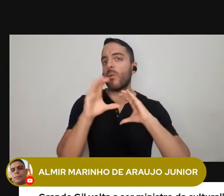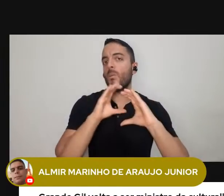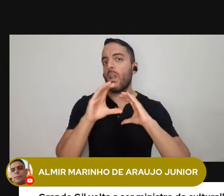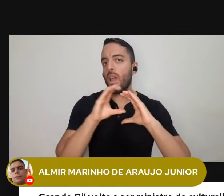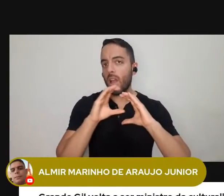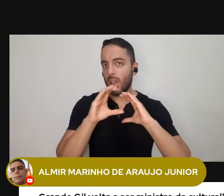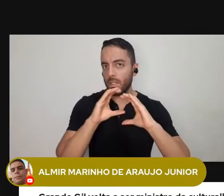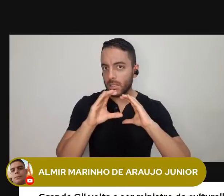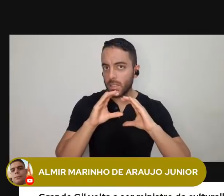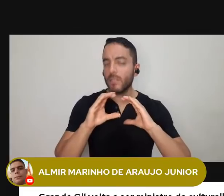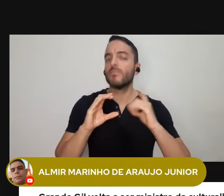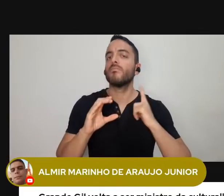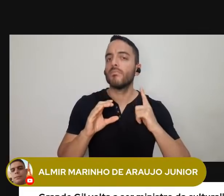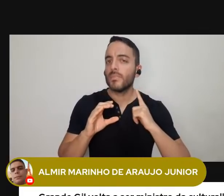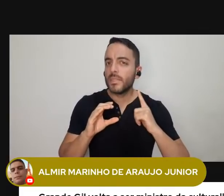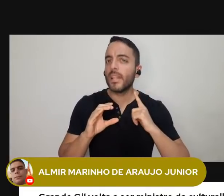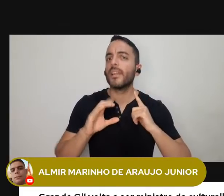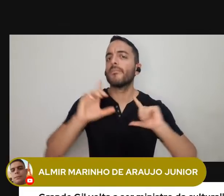comunicação